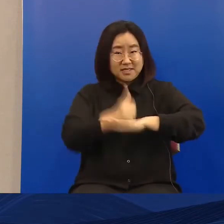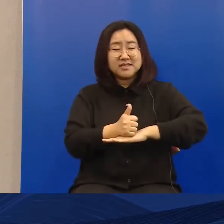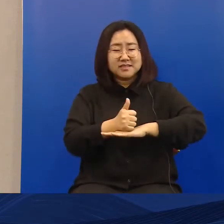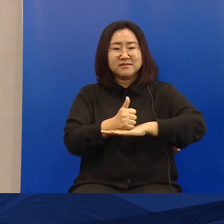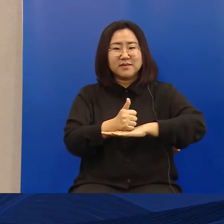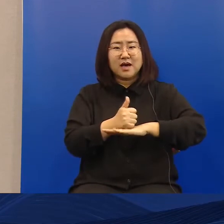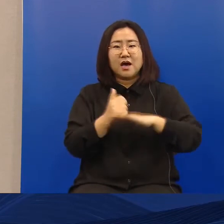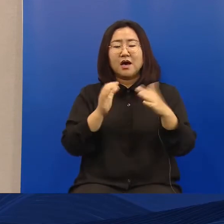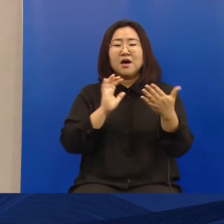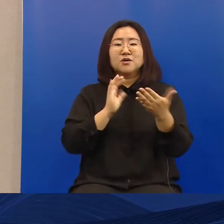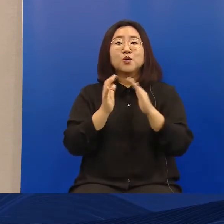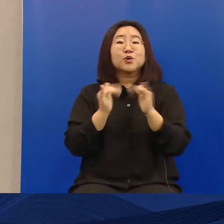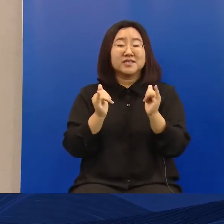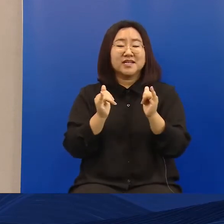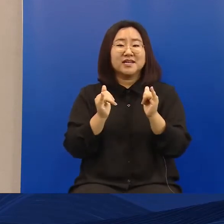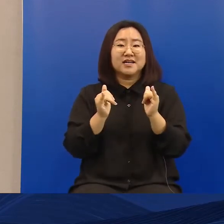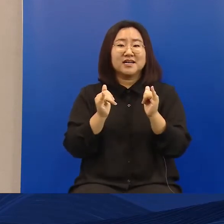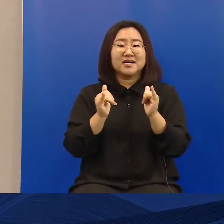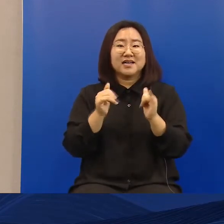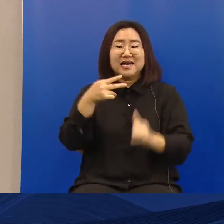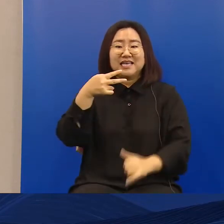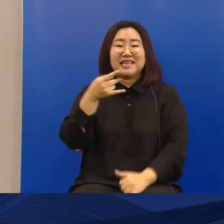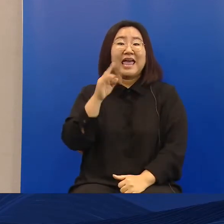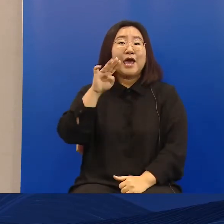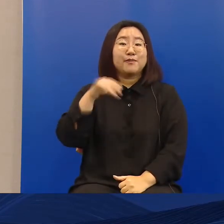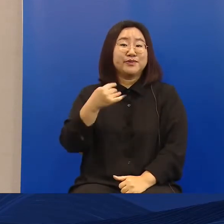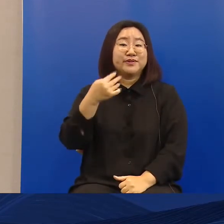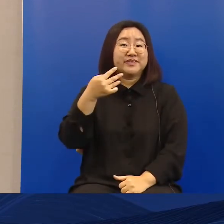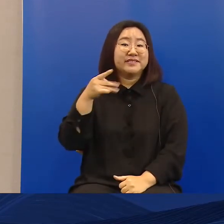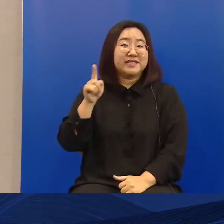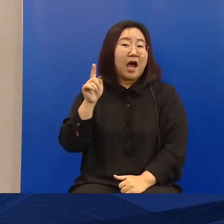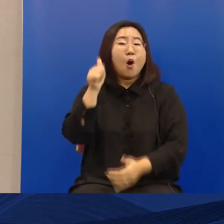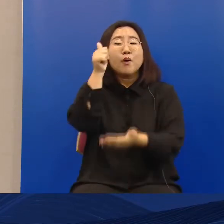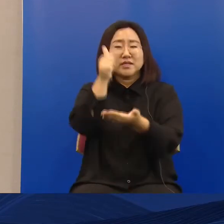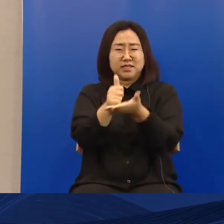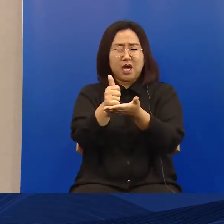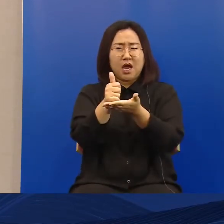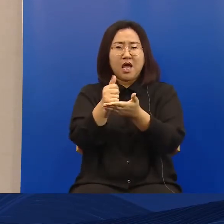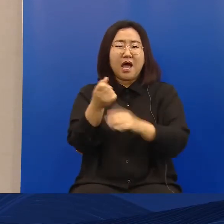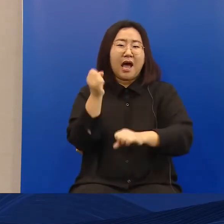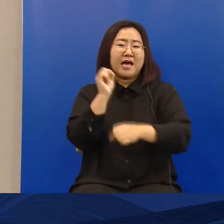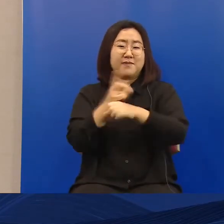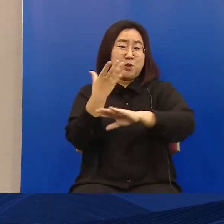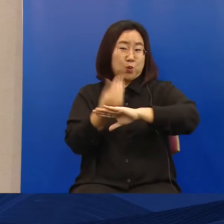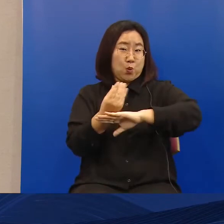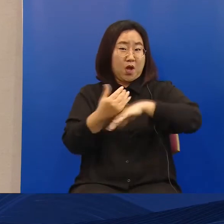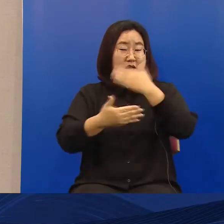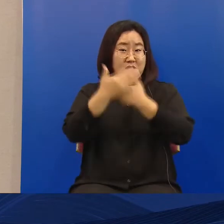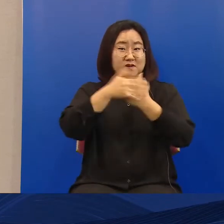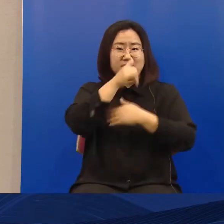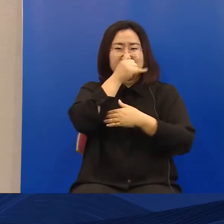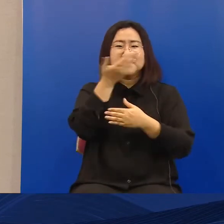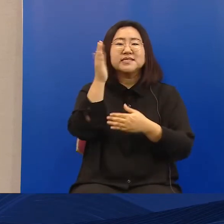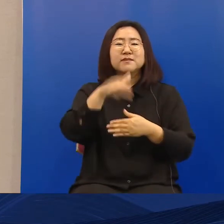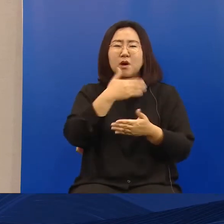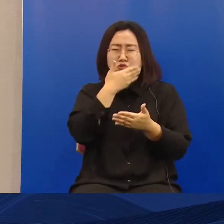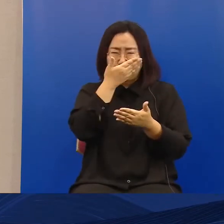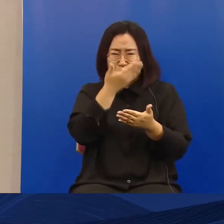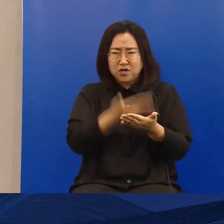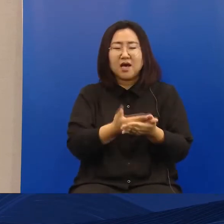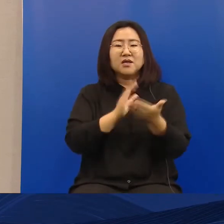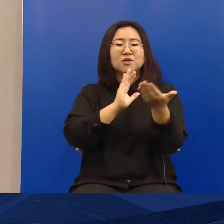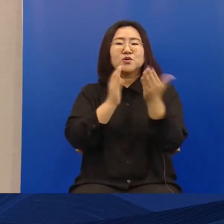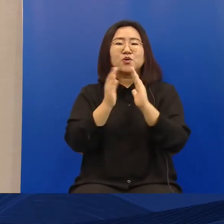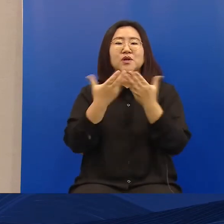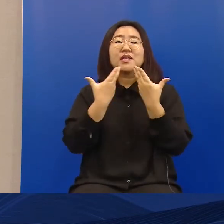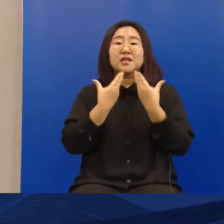마지막 토론자가 되시겠습니다. 데보라 러셀 회장님, 녹화된 영상입니다만은 아주 귀한